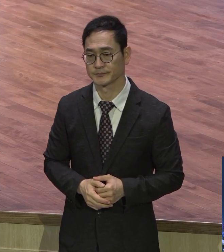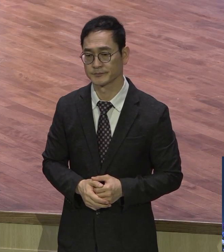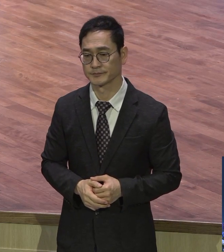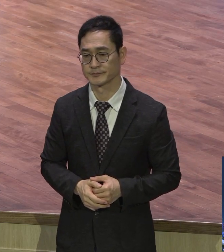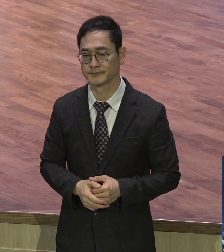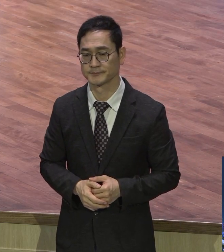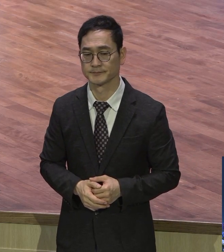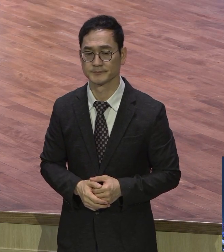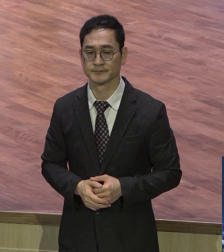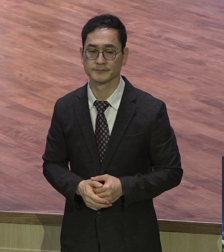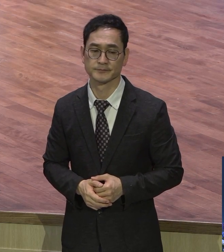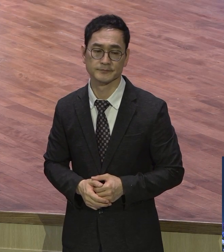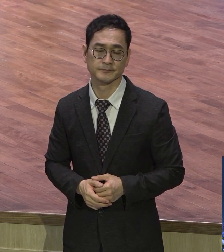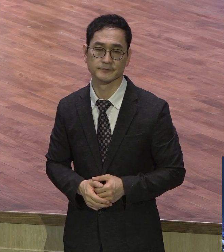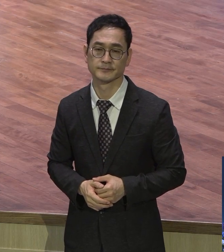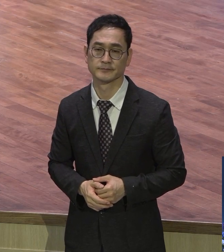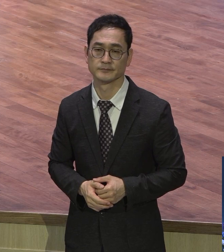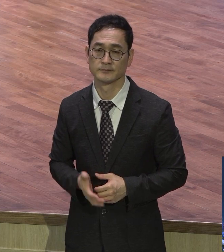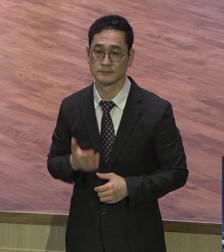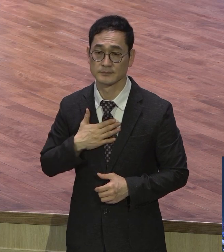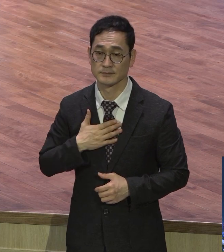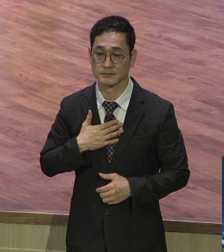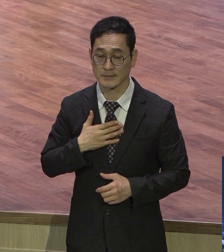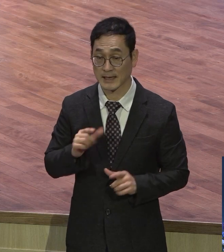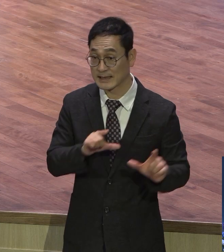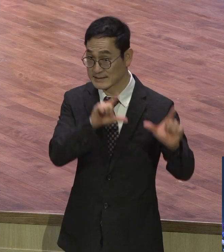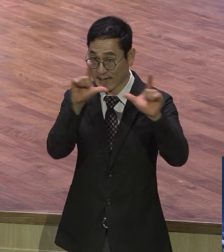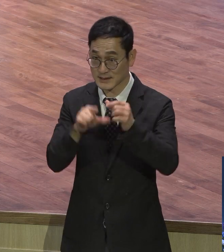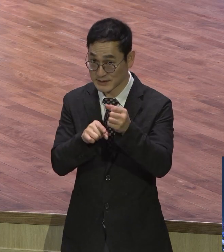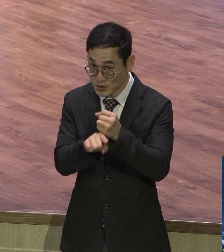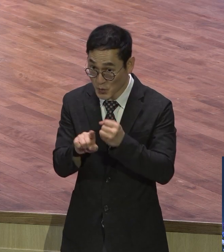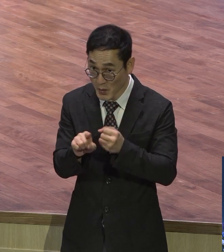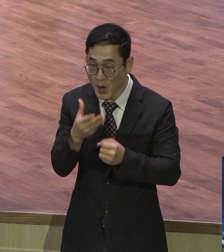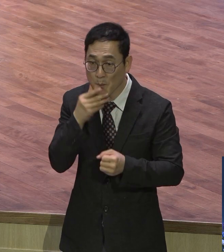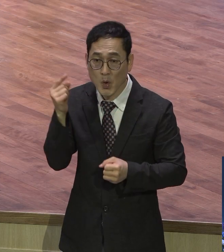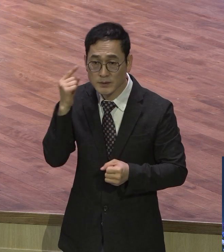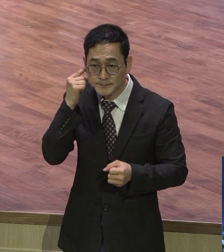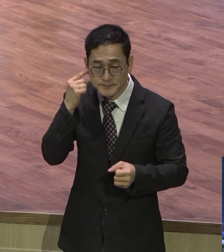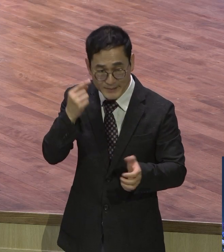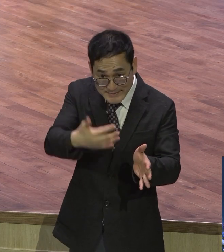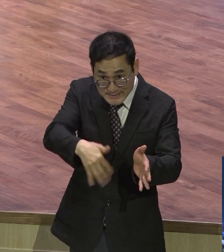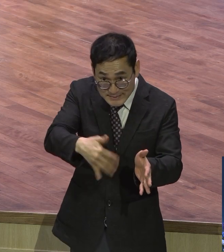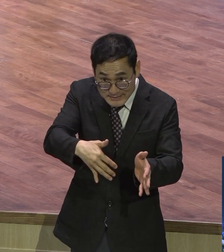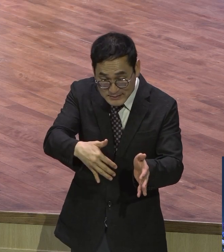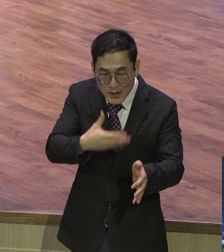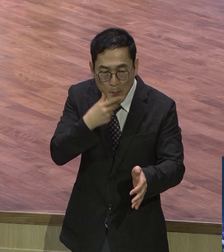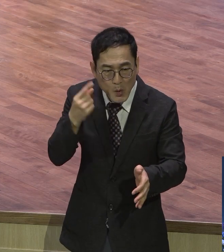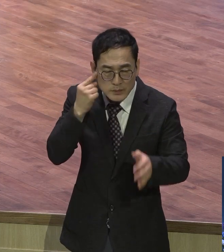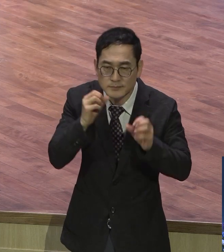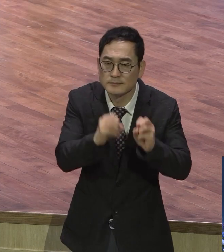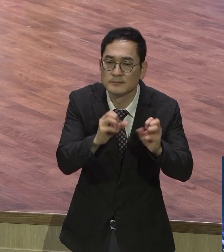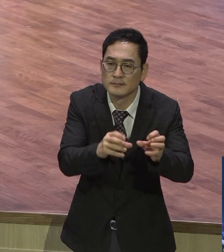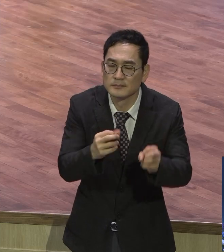살아가는 존재의 이유가 뭐냐. 복음 못 들은 사람에게 복음 듣게 하자는 겁니다.